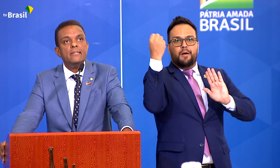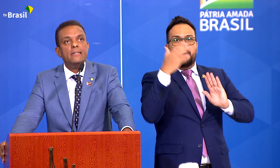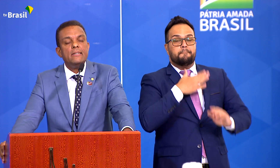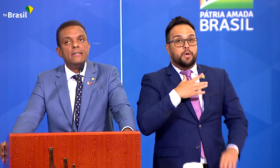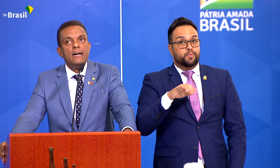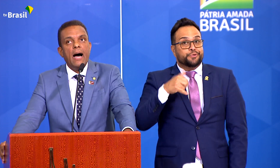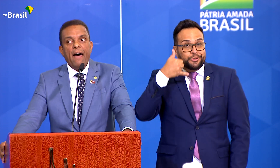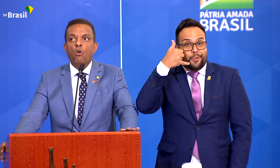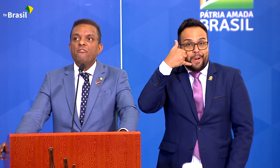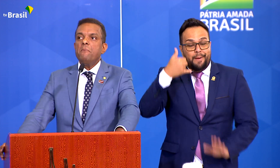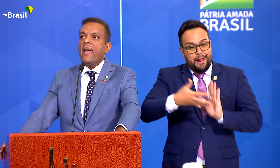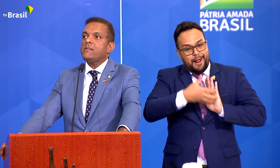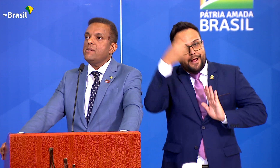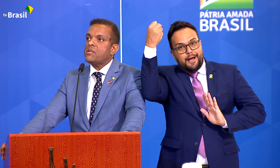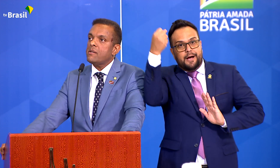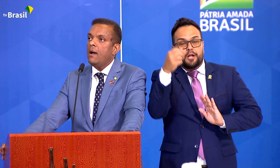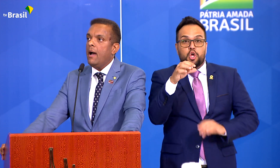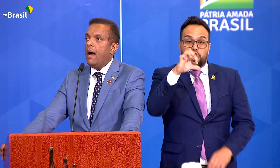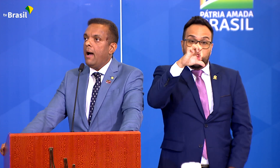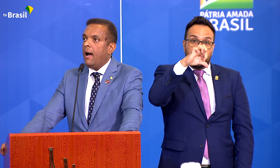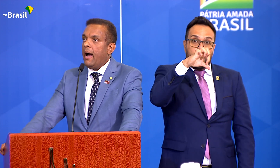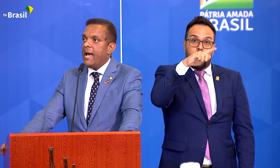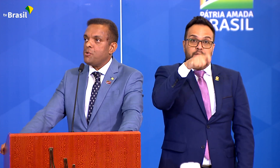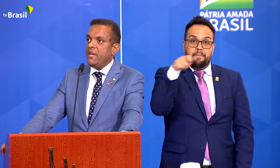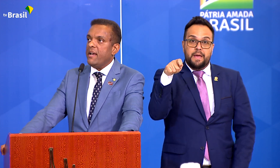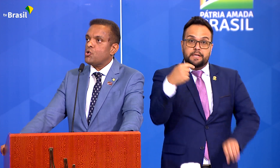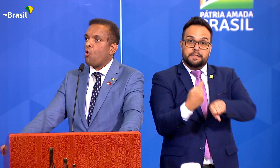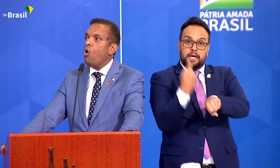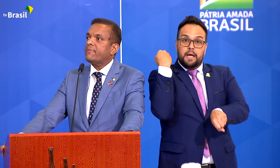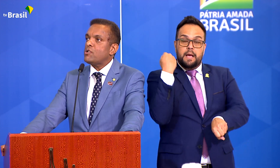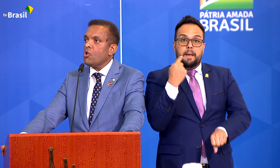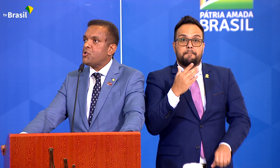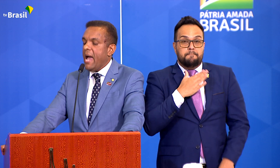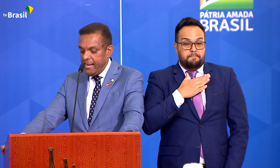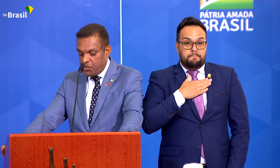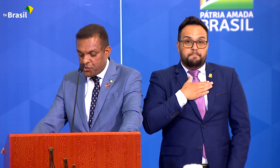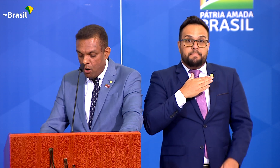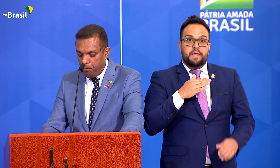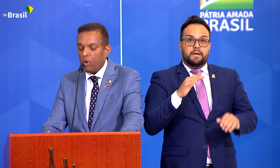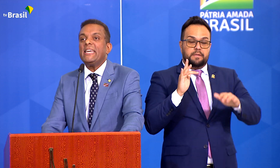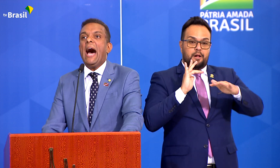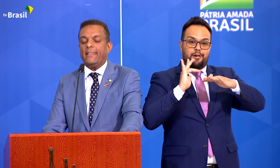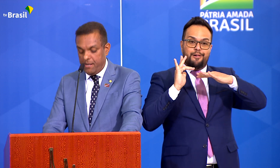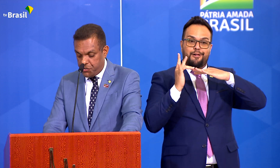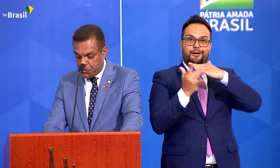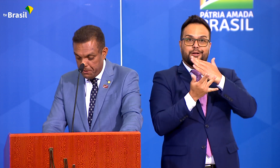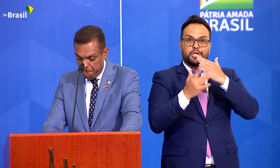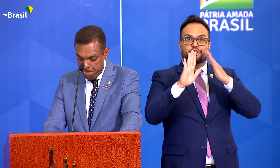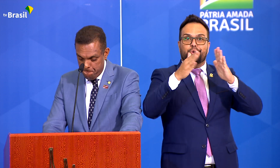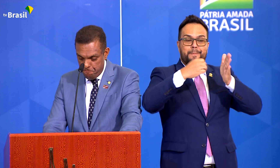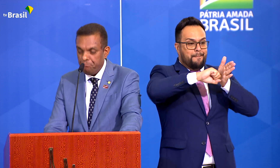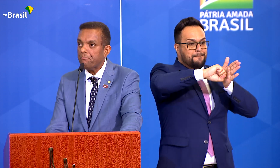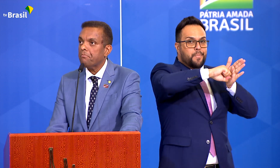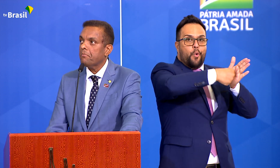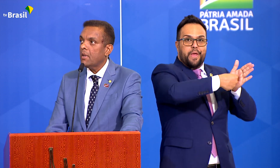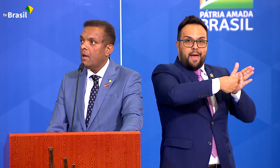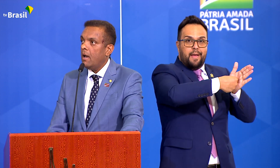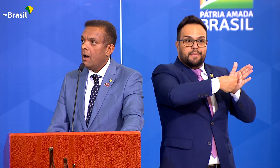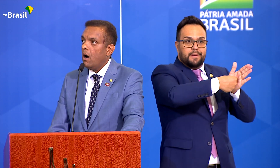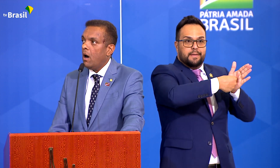meu celular a 9 meses as minhas contas sociais estão bloqueadas